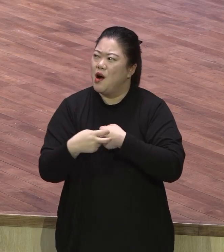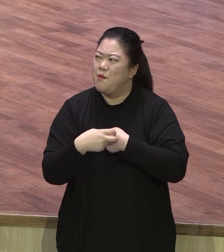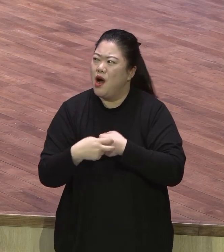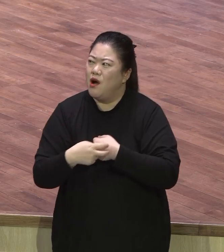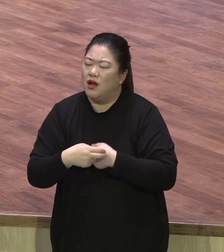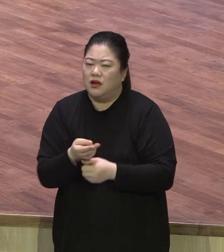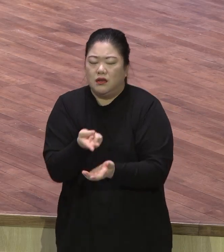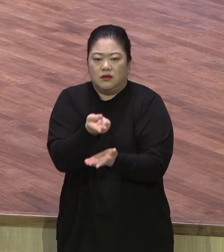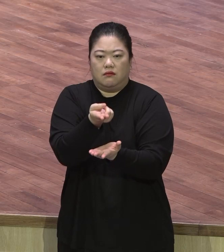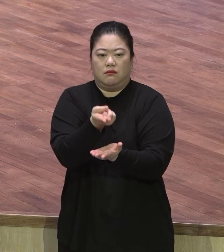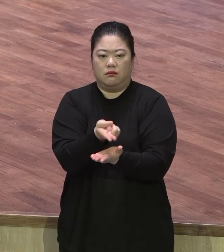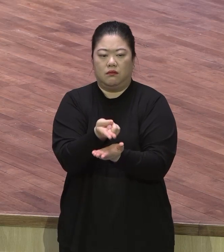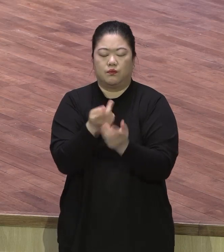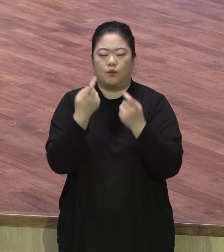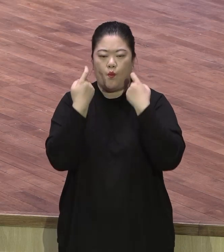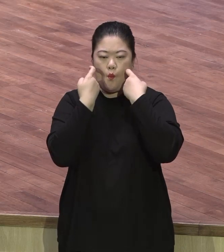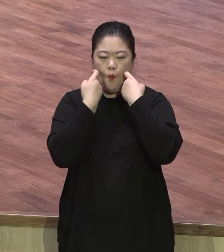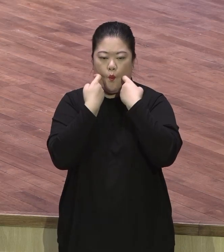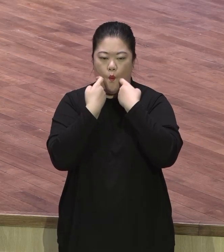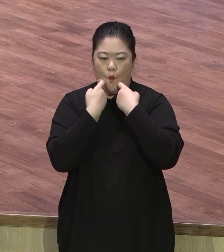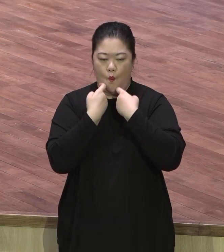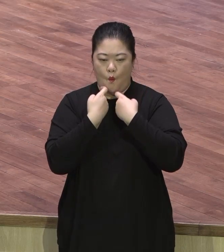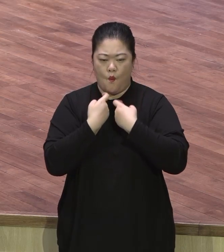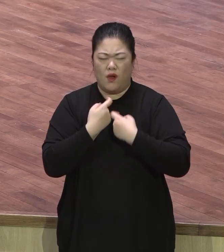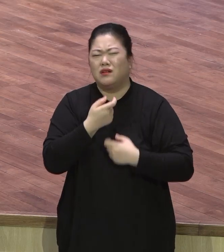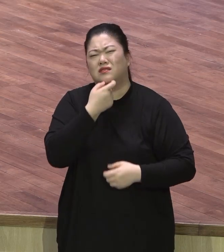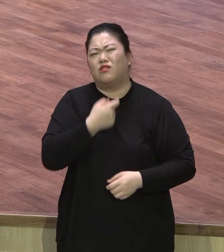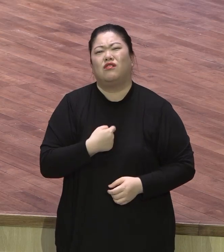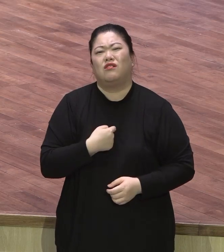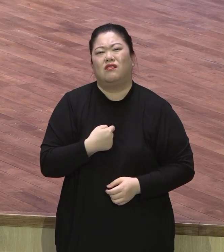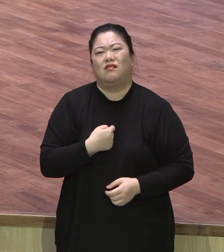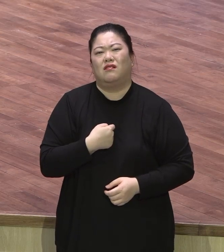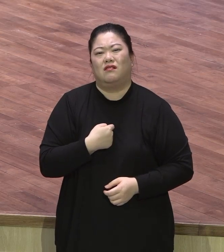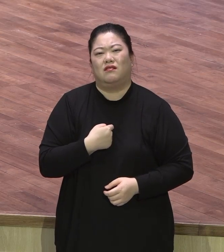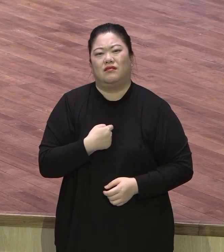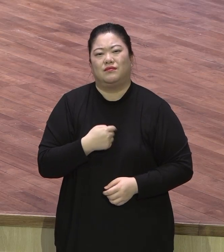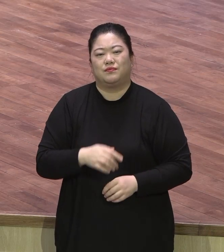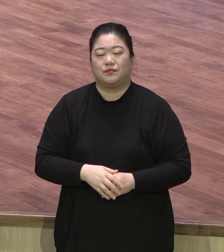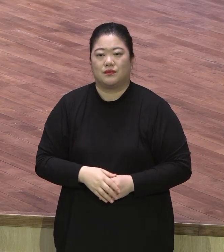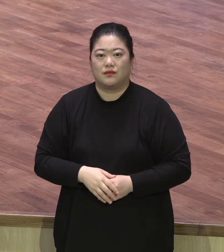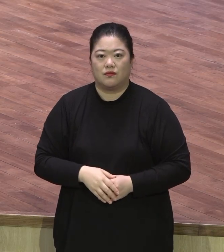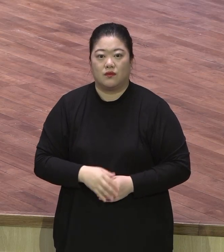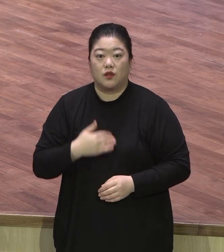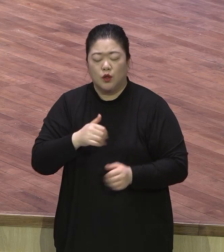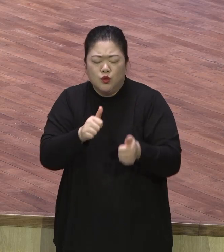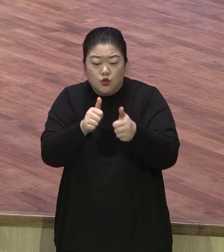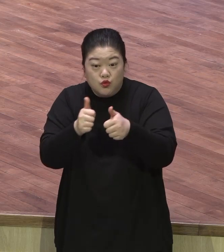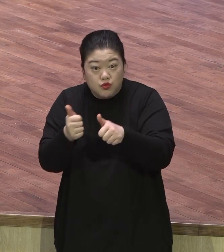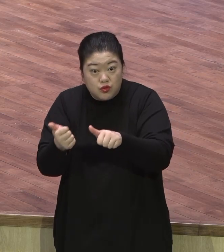그렇게 그런 삶을 살고 싶지 않단 말이에요 하나님 앞에 죽는 것도 기도 잘해야 돼요